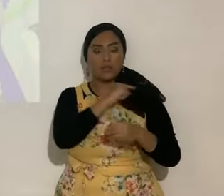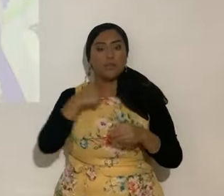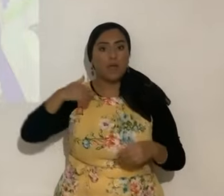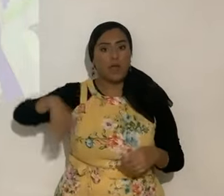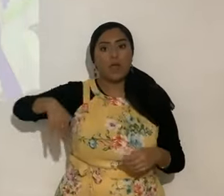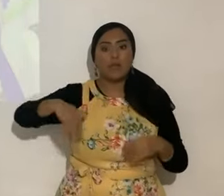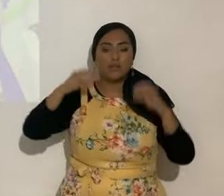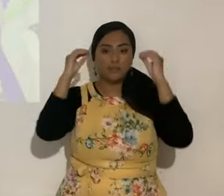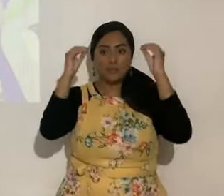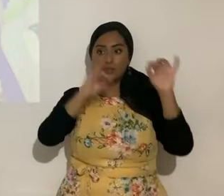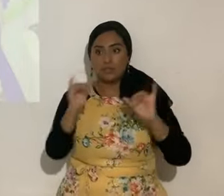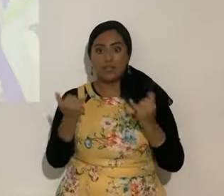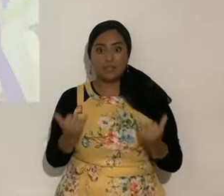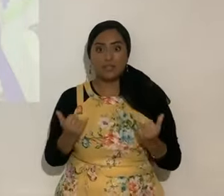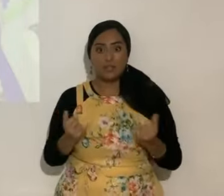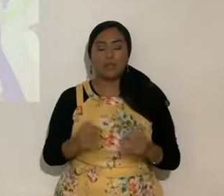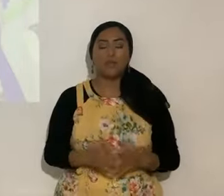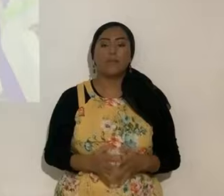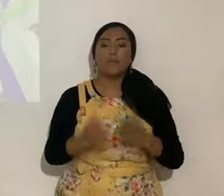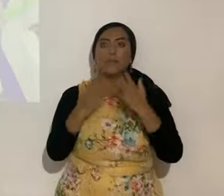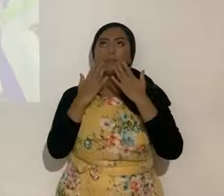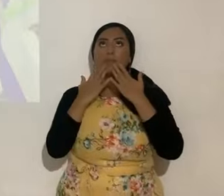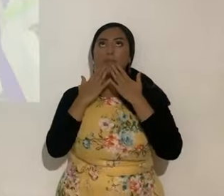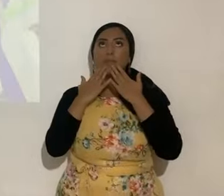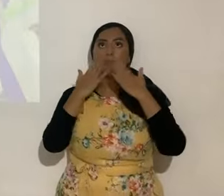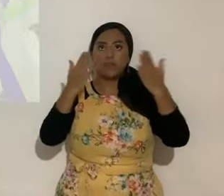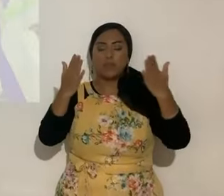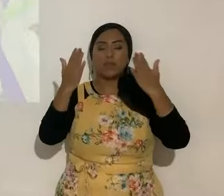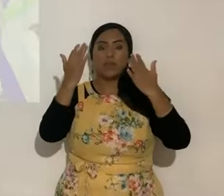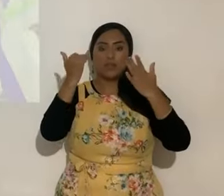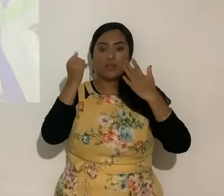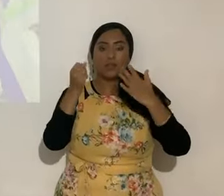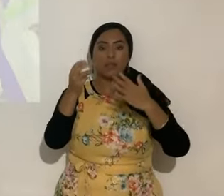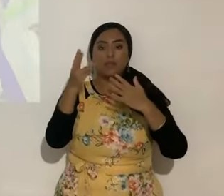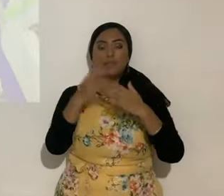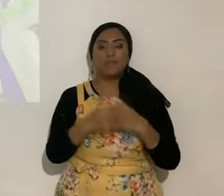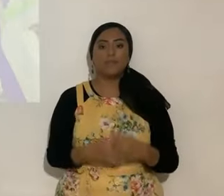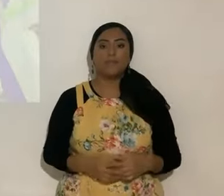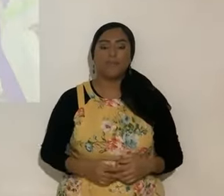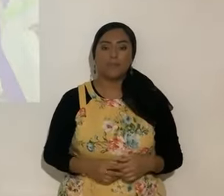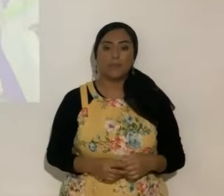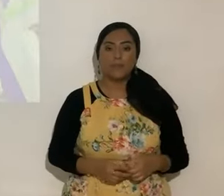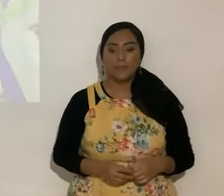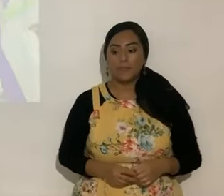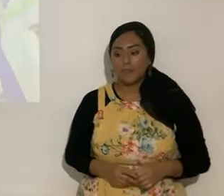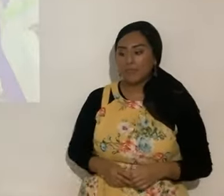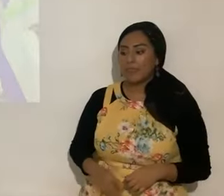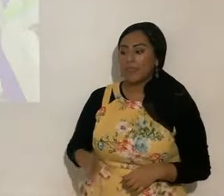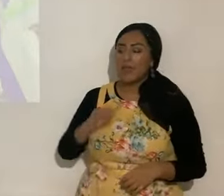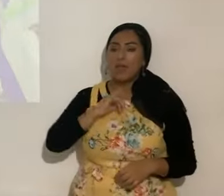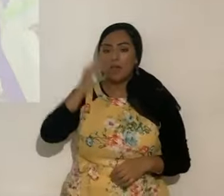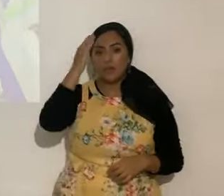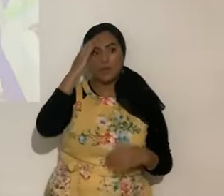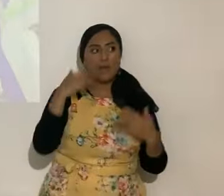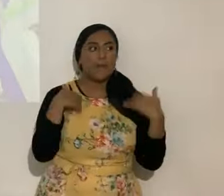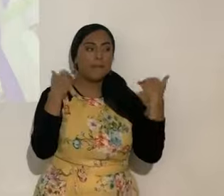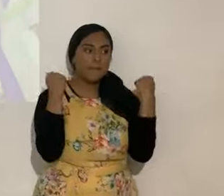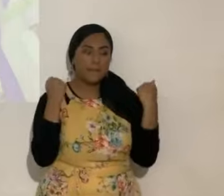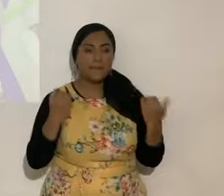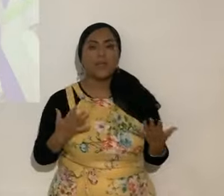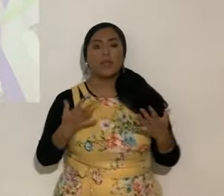en la manera, que lo estoy haciendo ahora, gracias, a Yahshua, Mashiach, entonces, yo sé que hay muchos